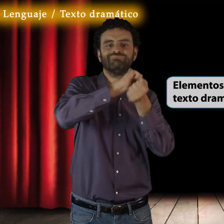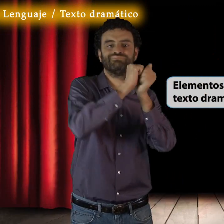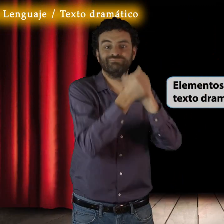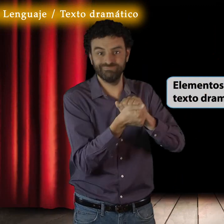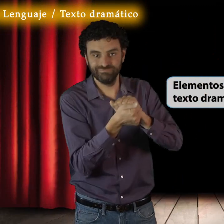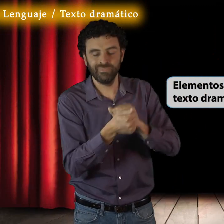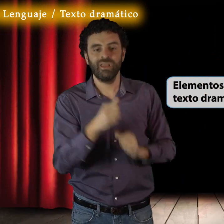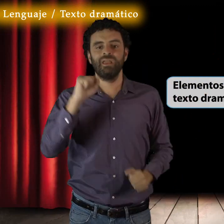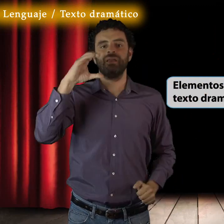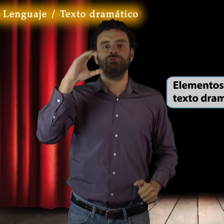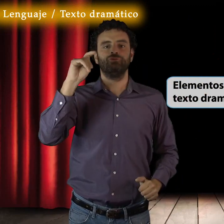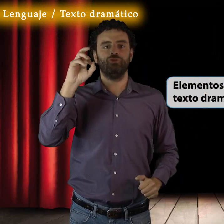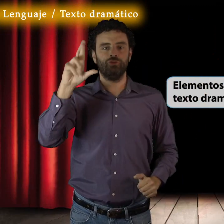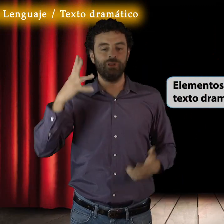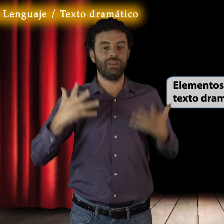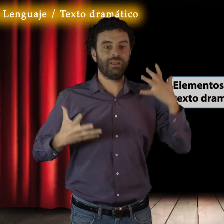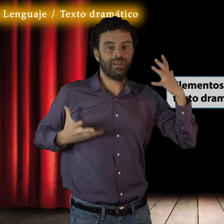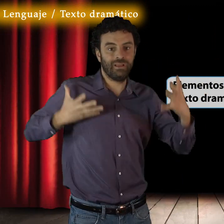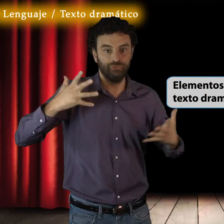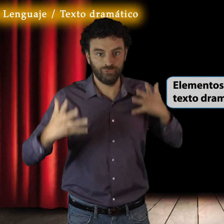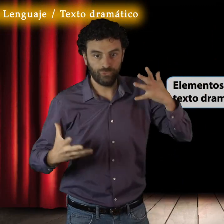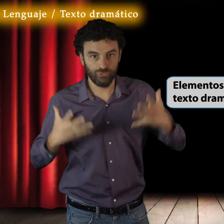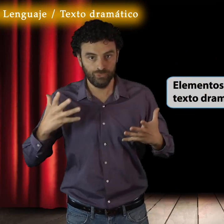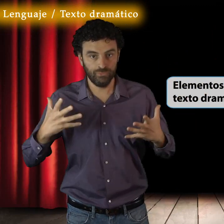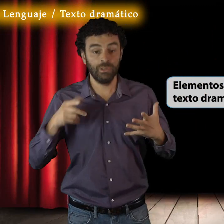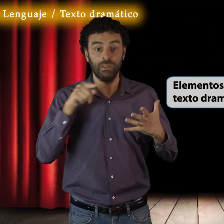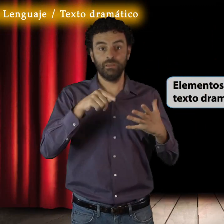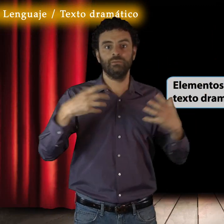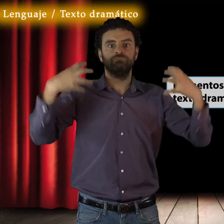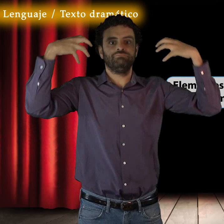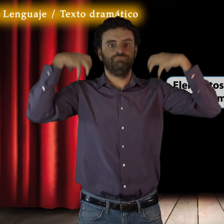primero actores personajes realizan la